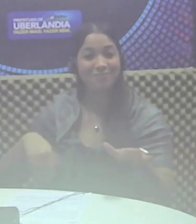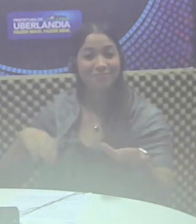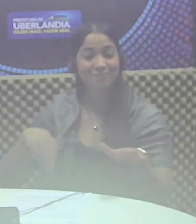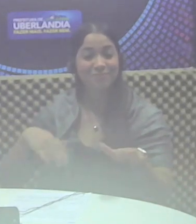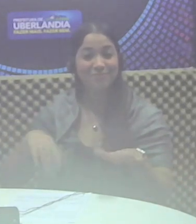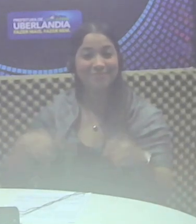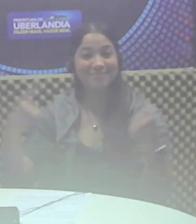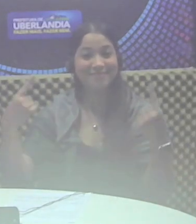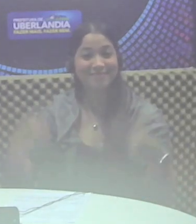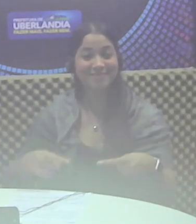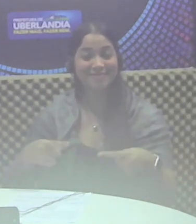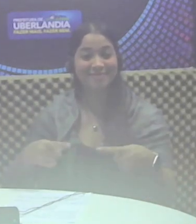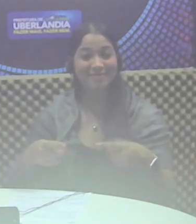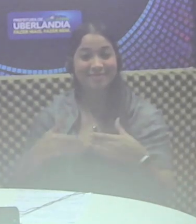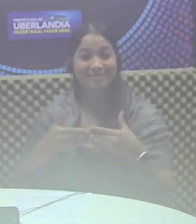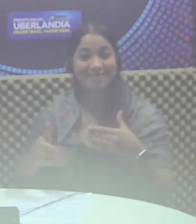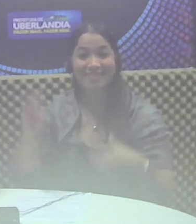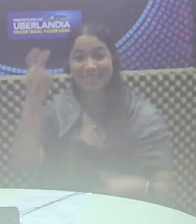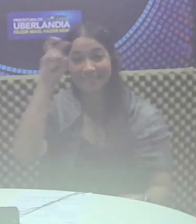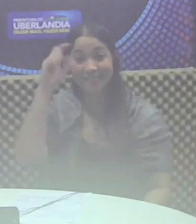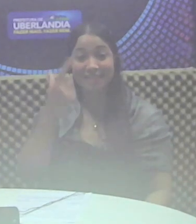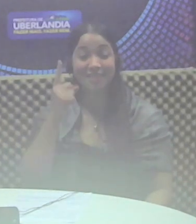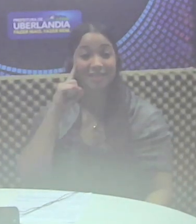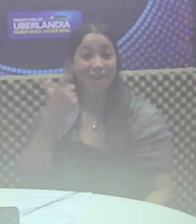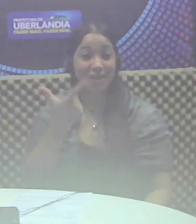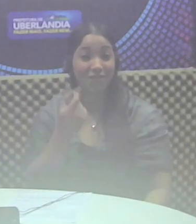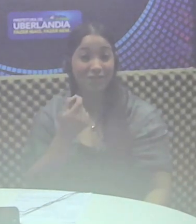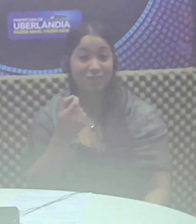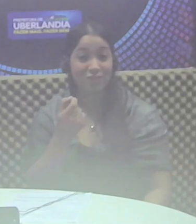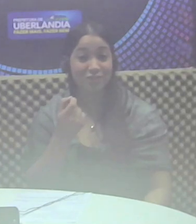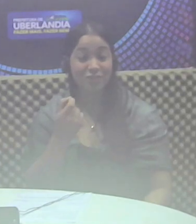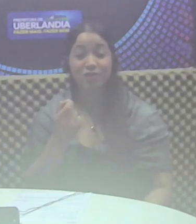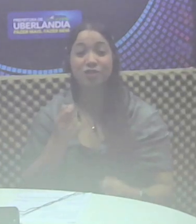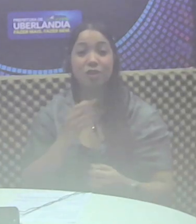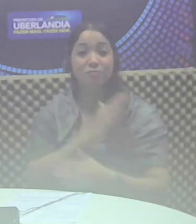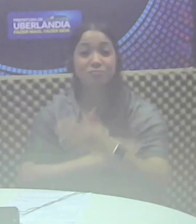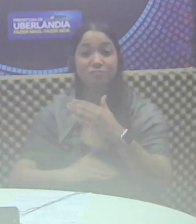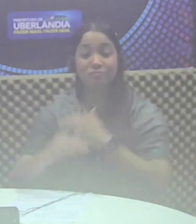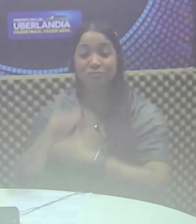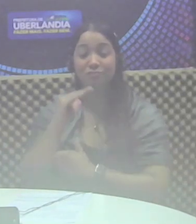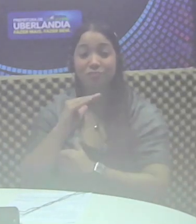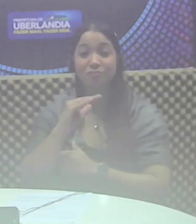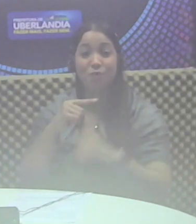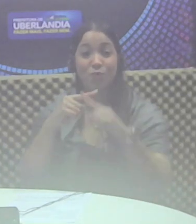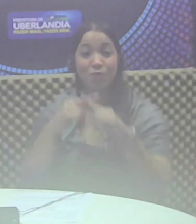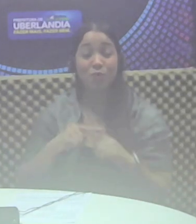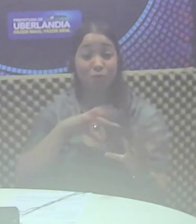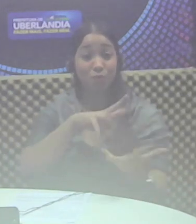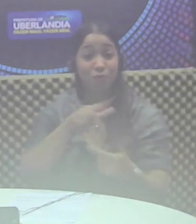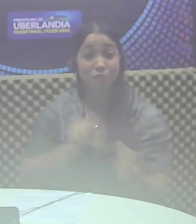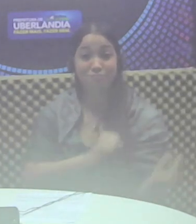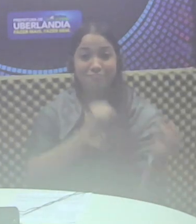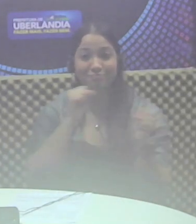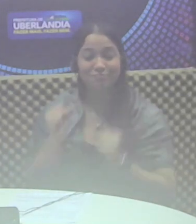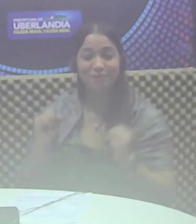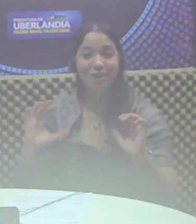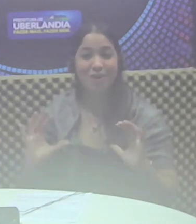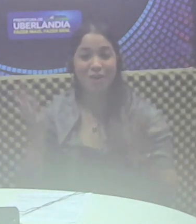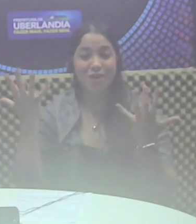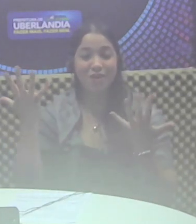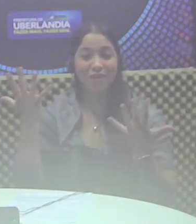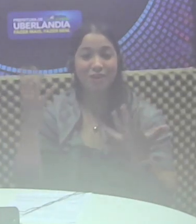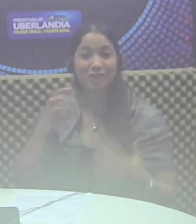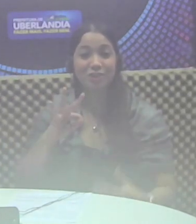disputam a partir desta quinta dia 20 a para powerlifting World Cup 2024 competição que será realizada em